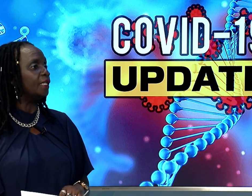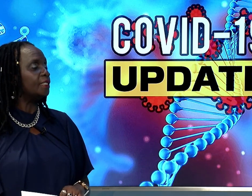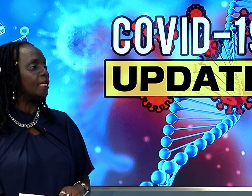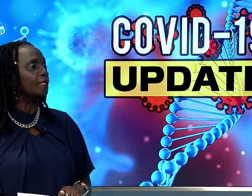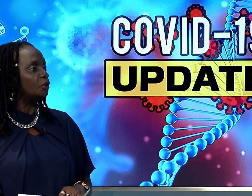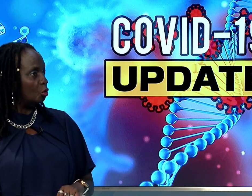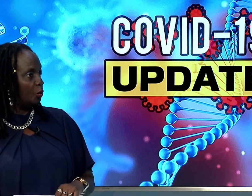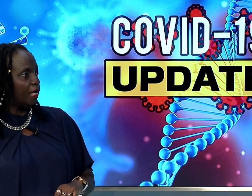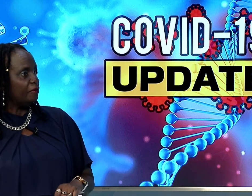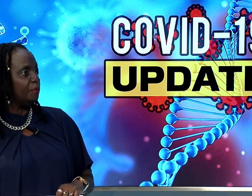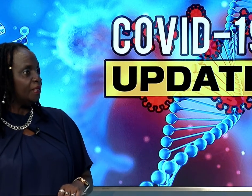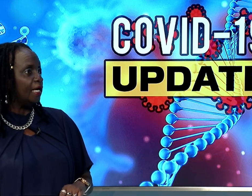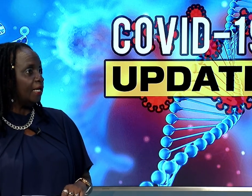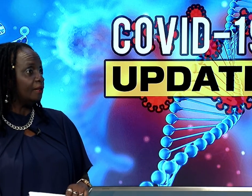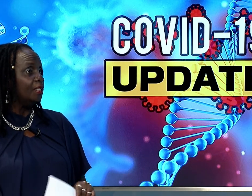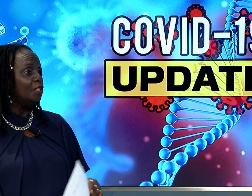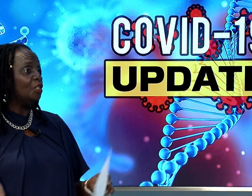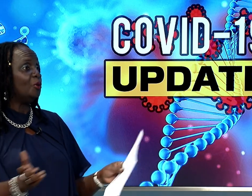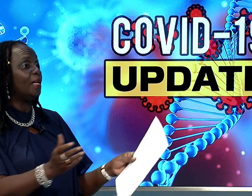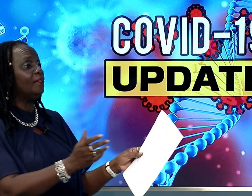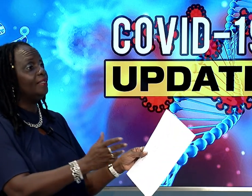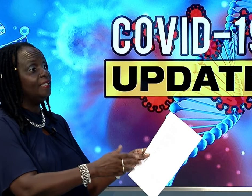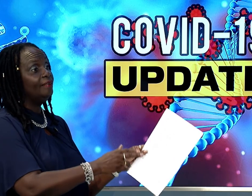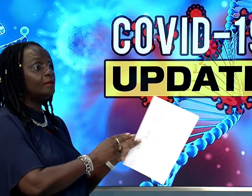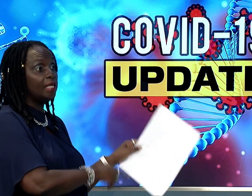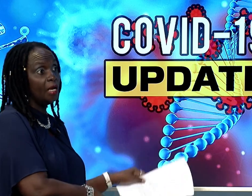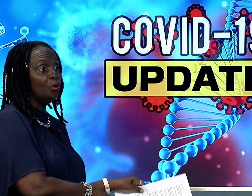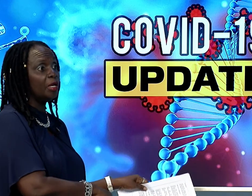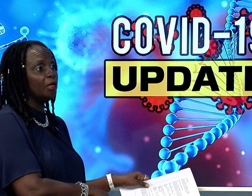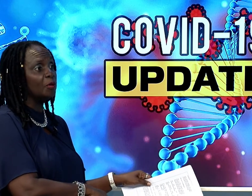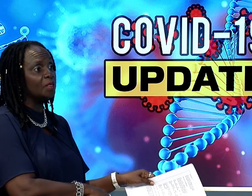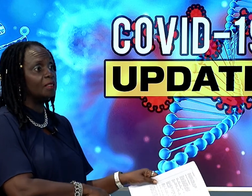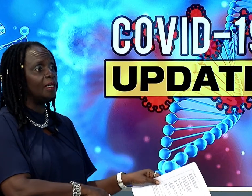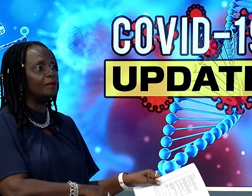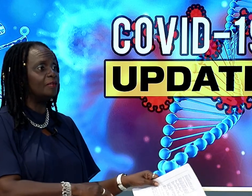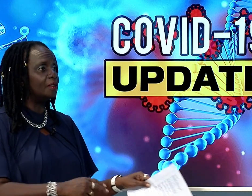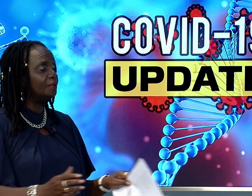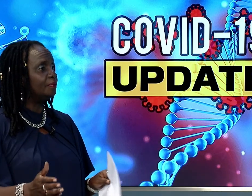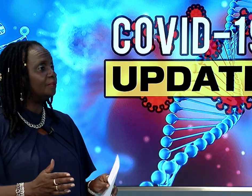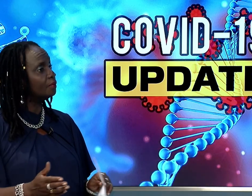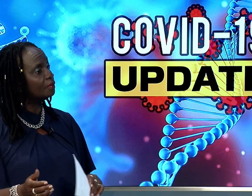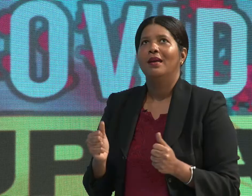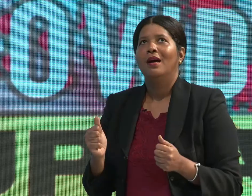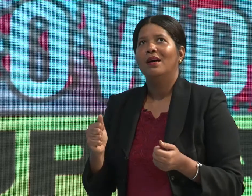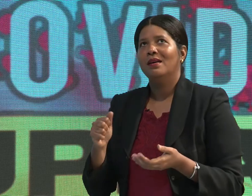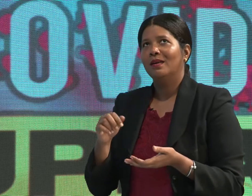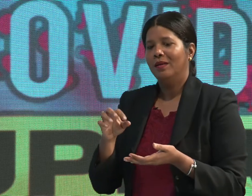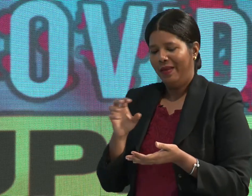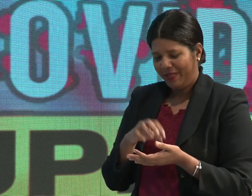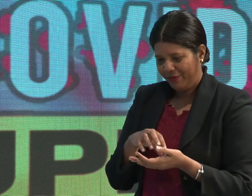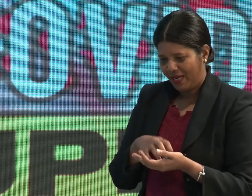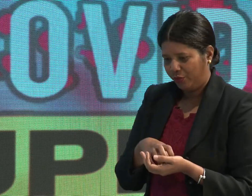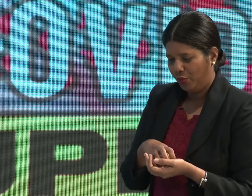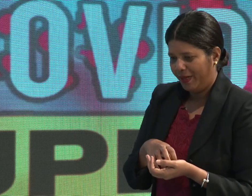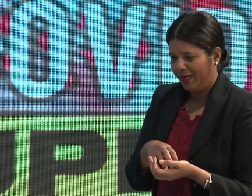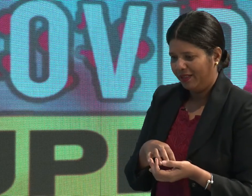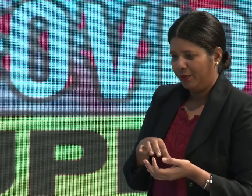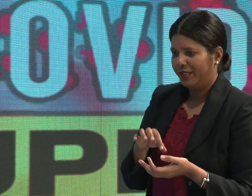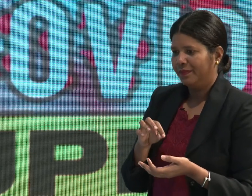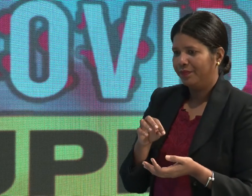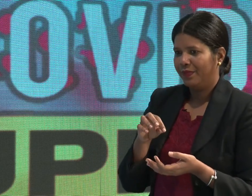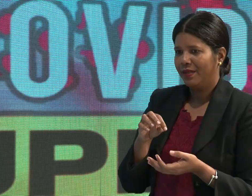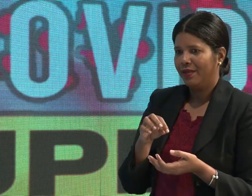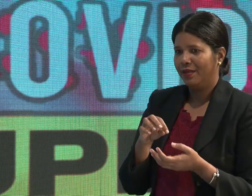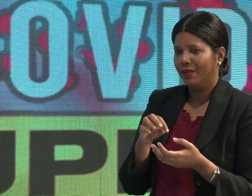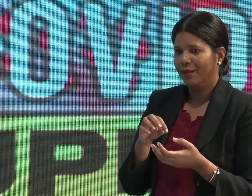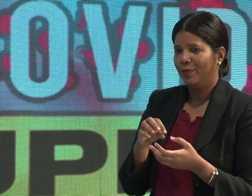die opvanginstellingen door blijven betalen, terwijl zij ook inkomsten derven? Ja, oké. Laat me die vraag zo